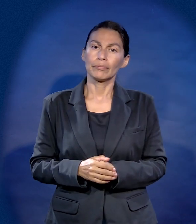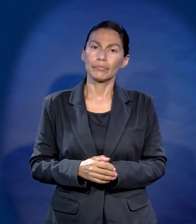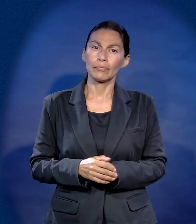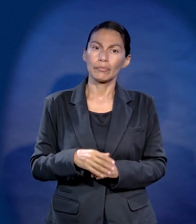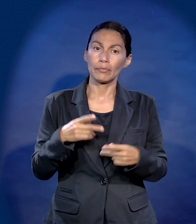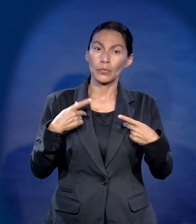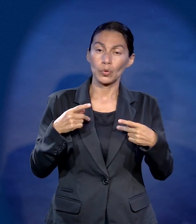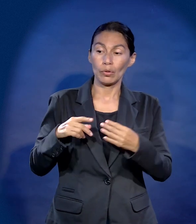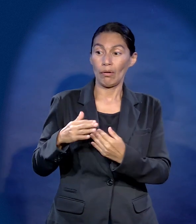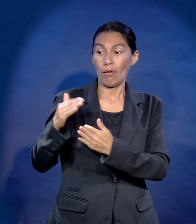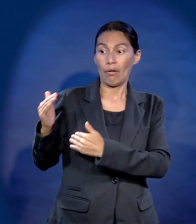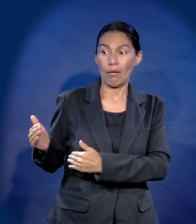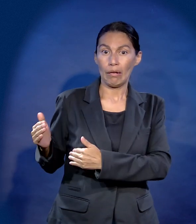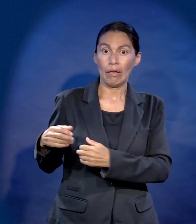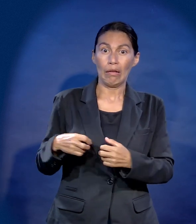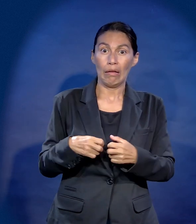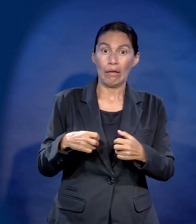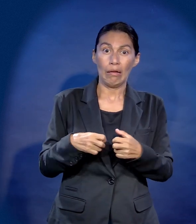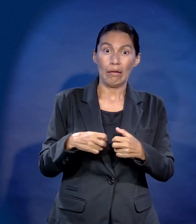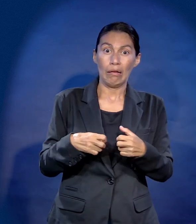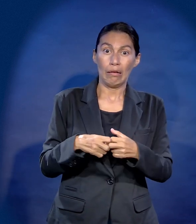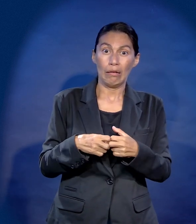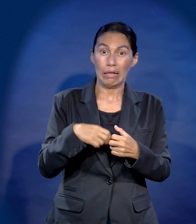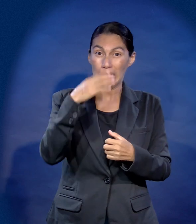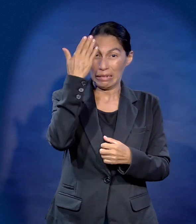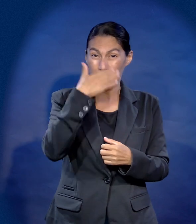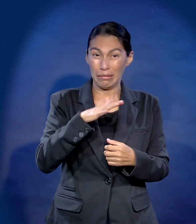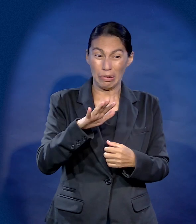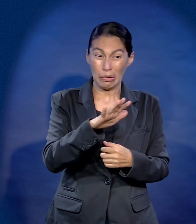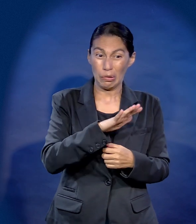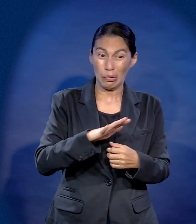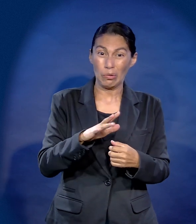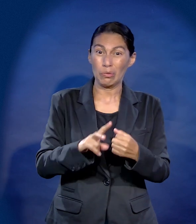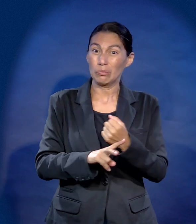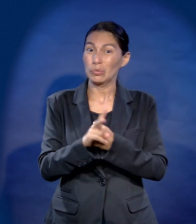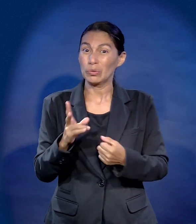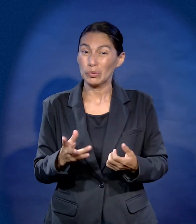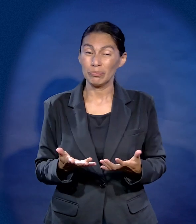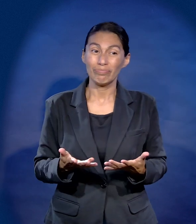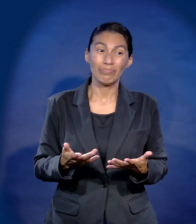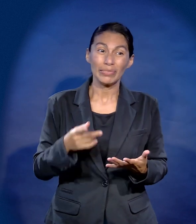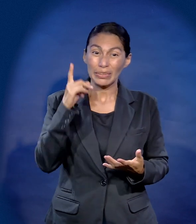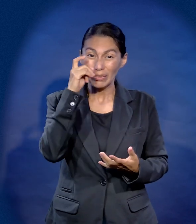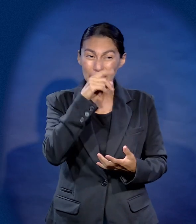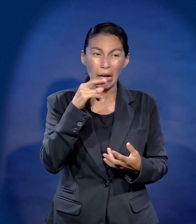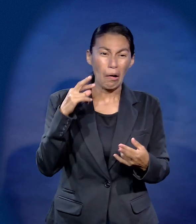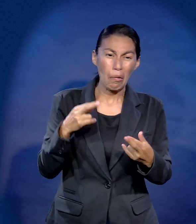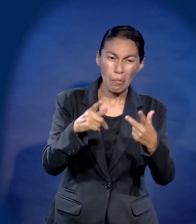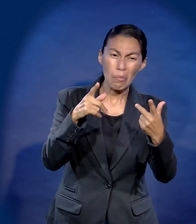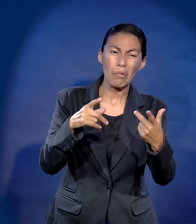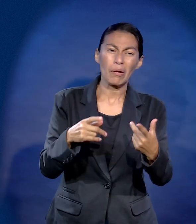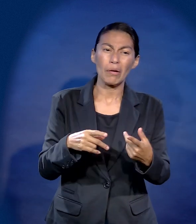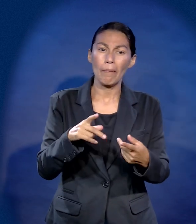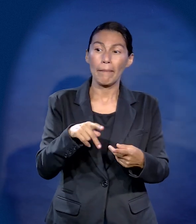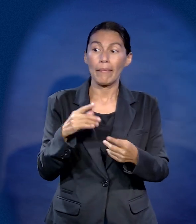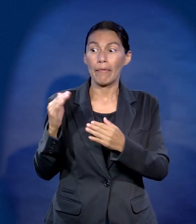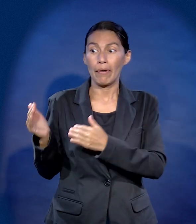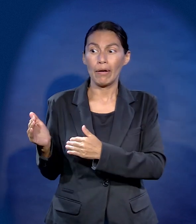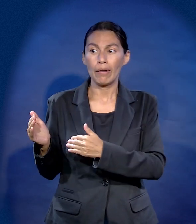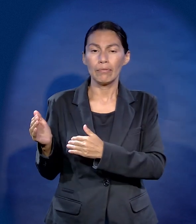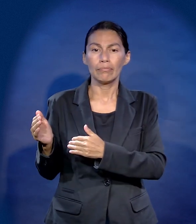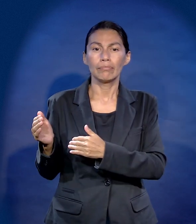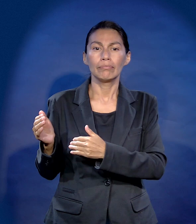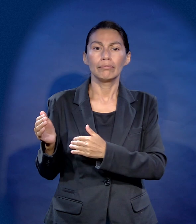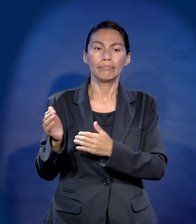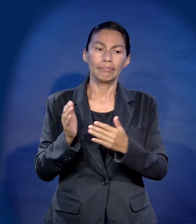laboral. El copiloto se empieza a poner nervioso y sabe que se violan todos los protocolos mientras los niños están allí,